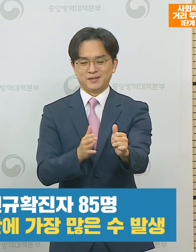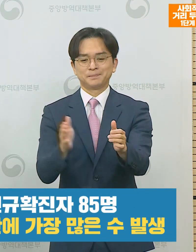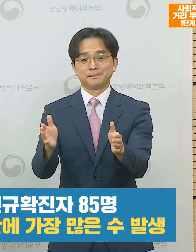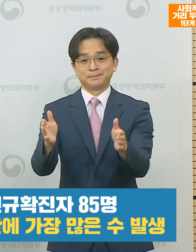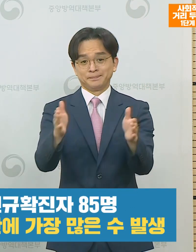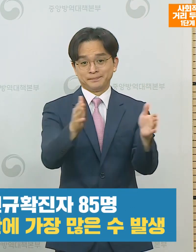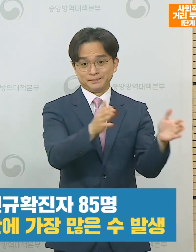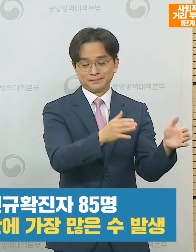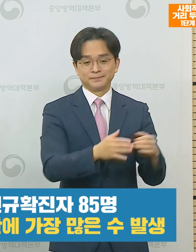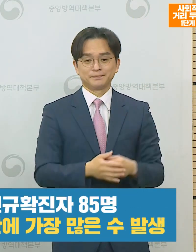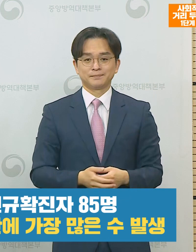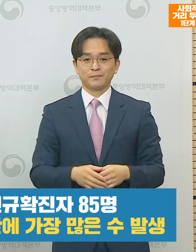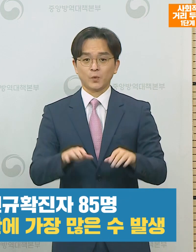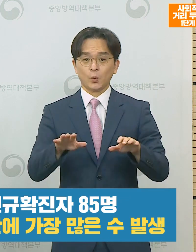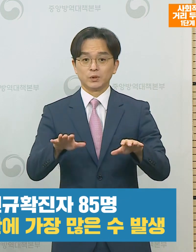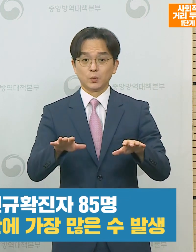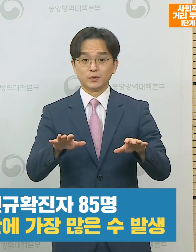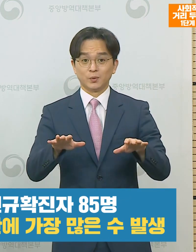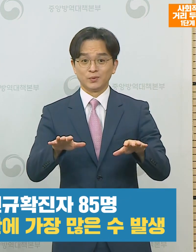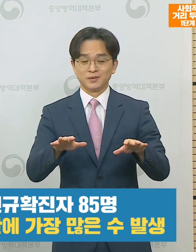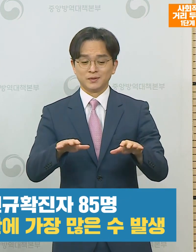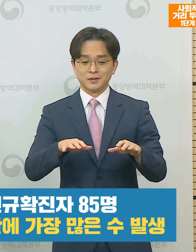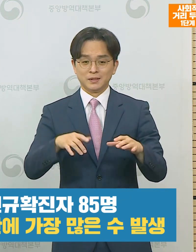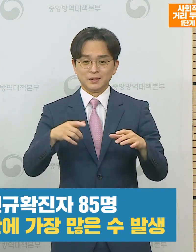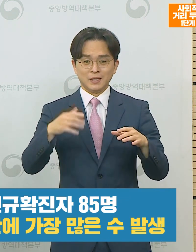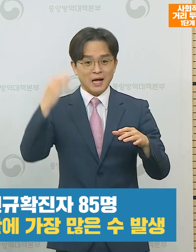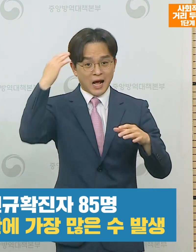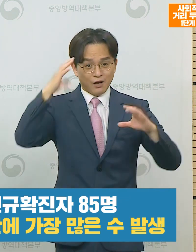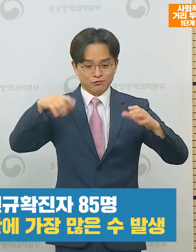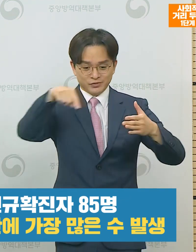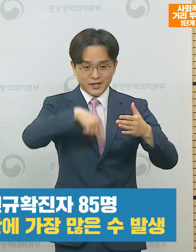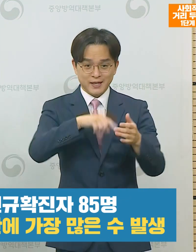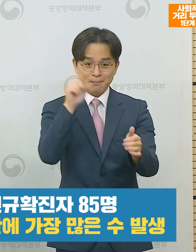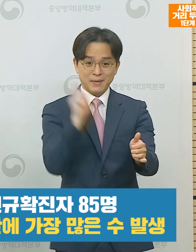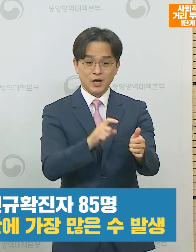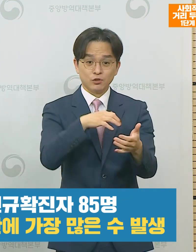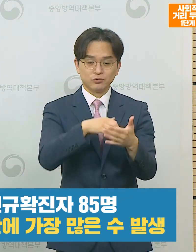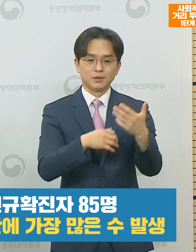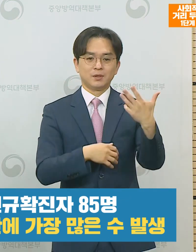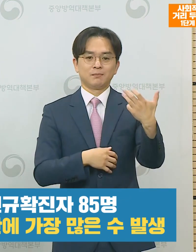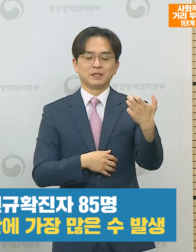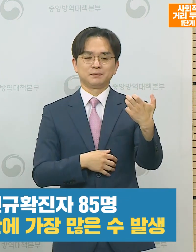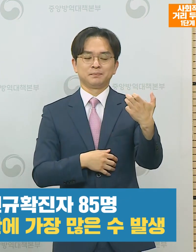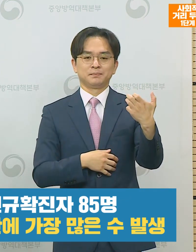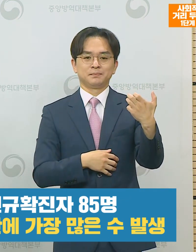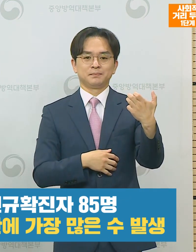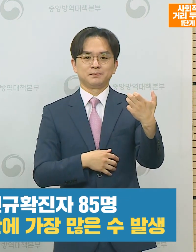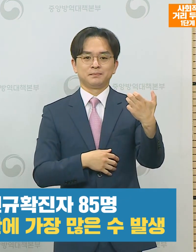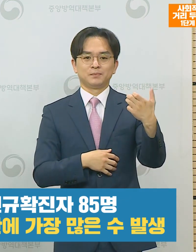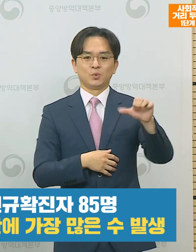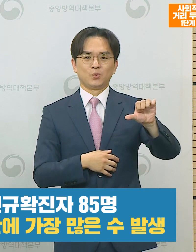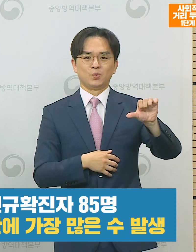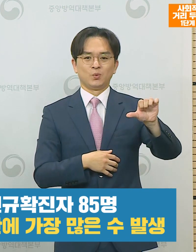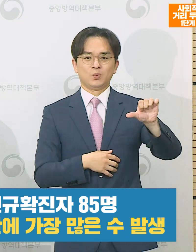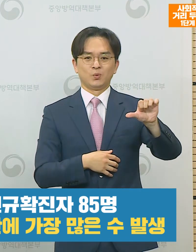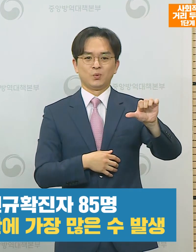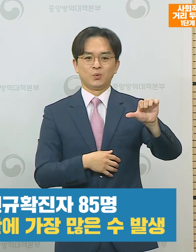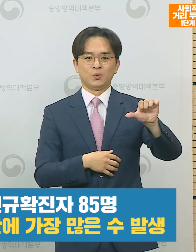국내 발생 신규 확진자 수는 85명으로 지난 3월 말 이후에 4달 만에 가장